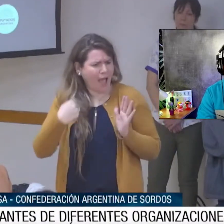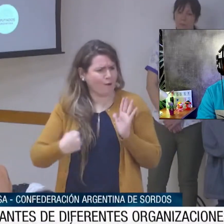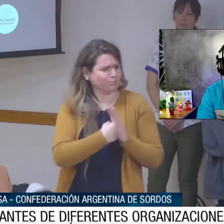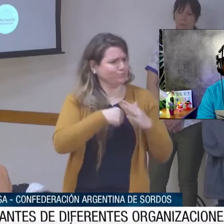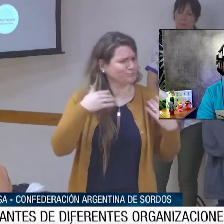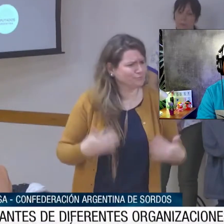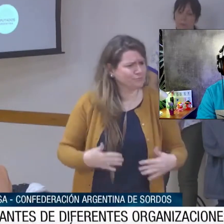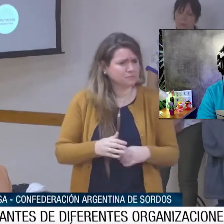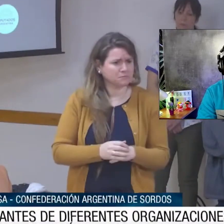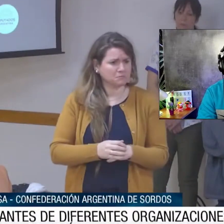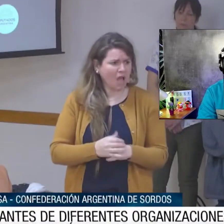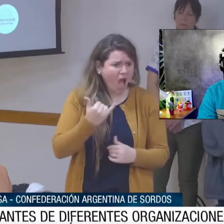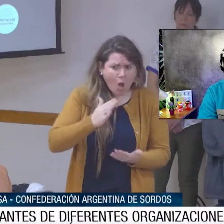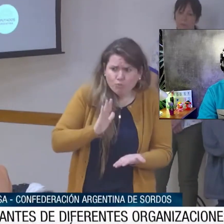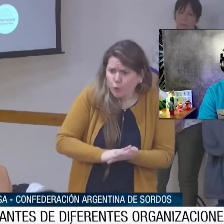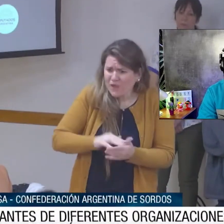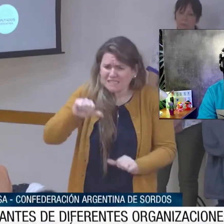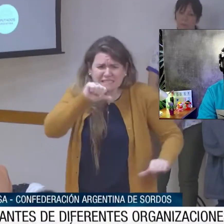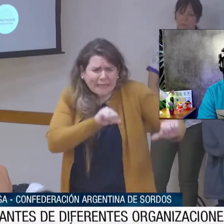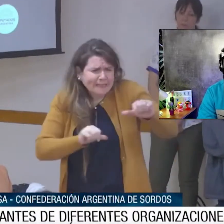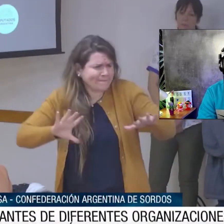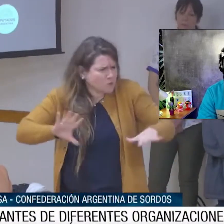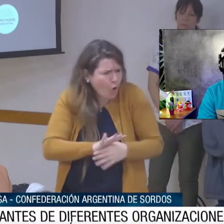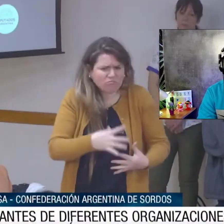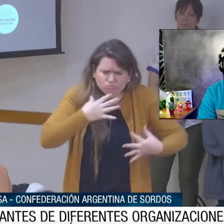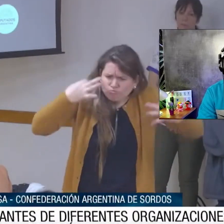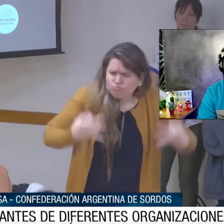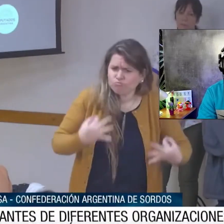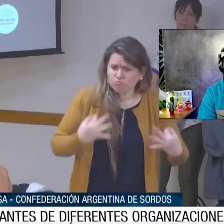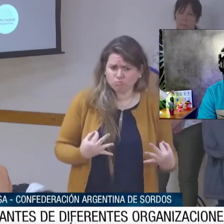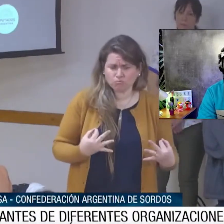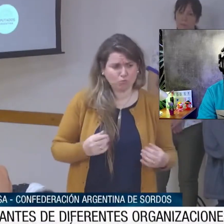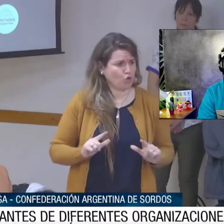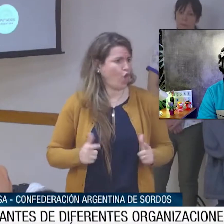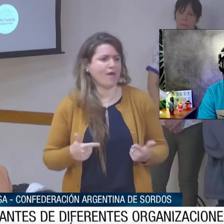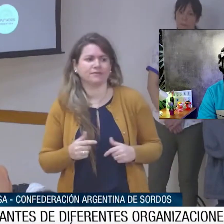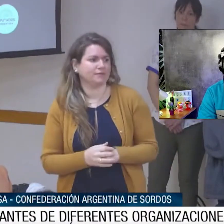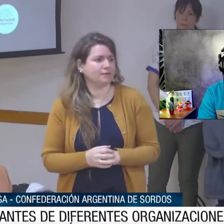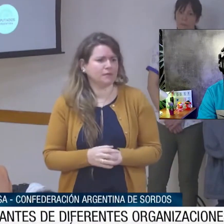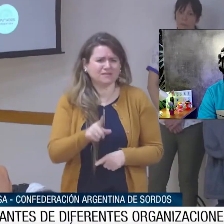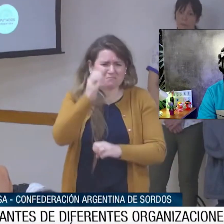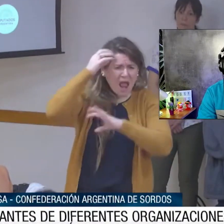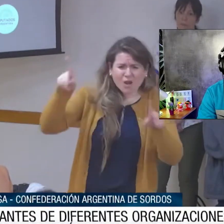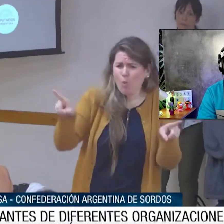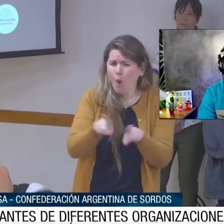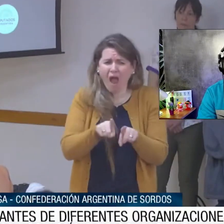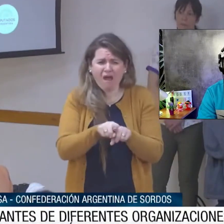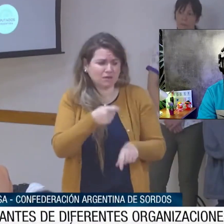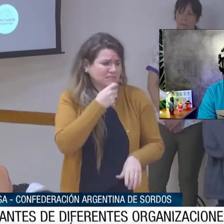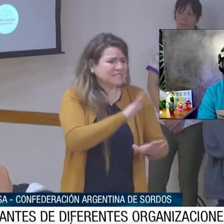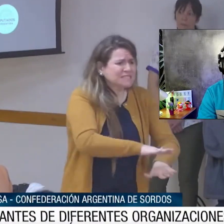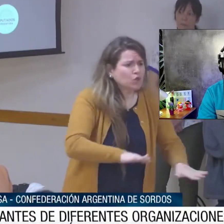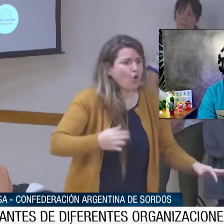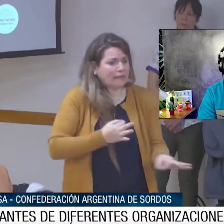de la sordera, de las personas sordas, de la lengua de señas, y que reciben esa información.